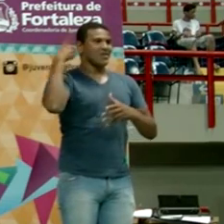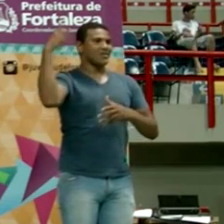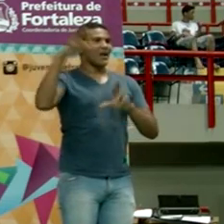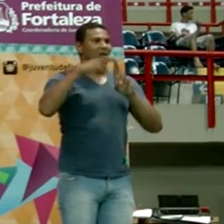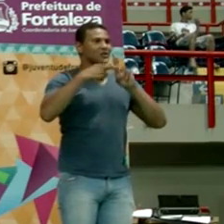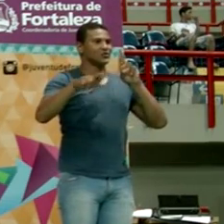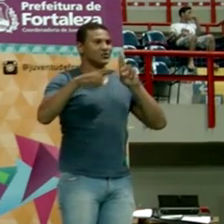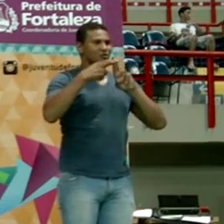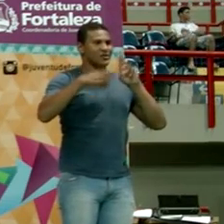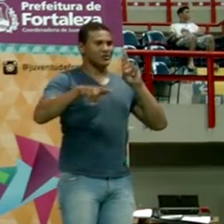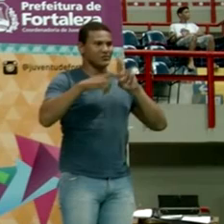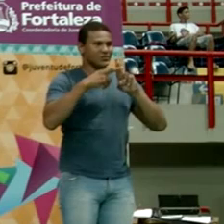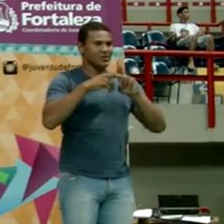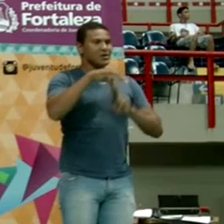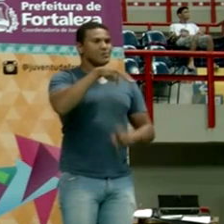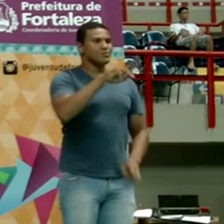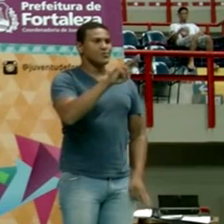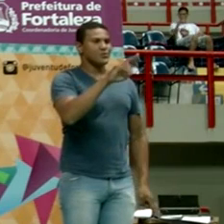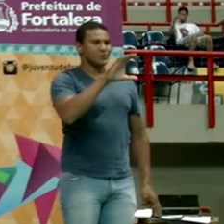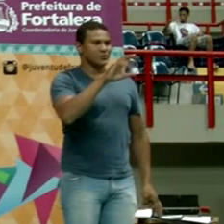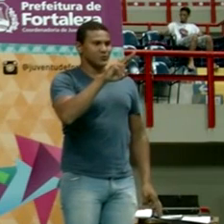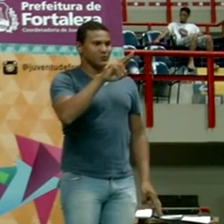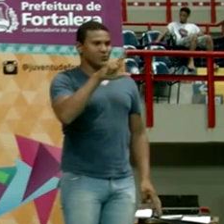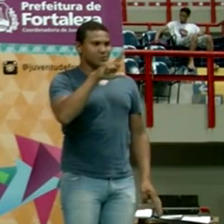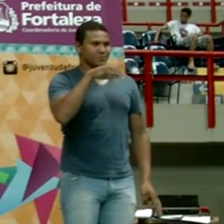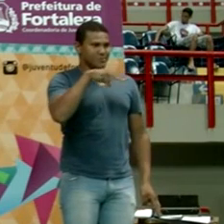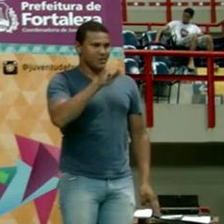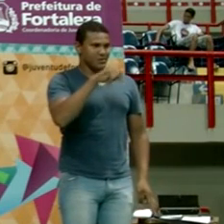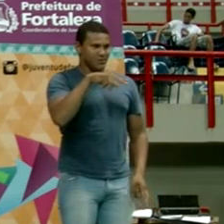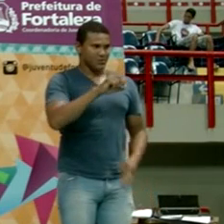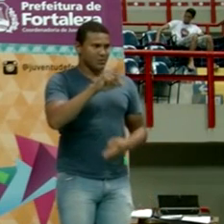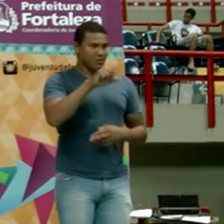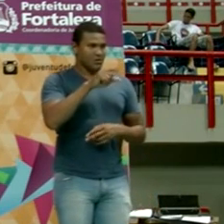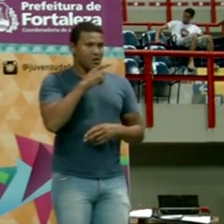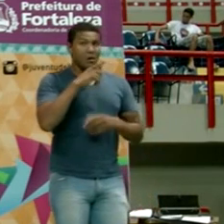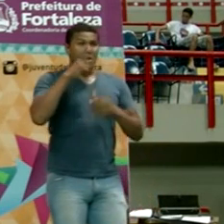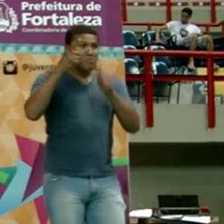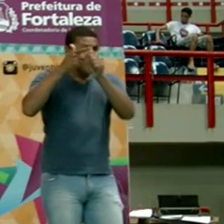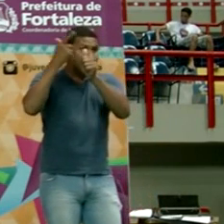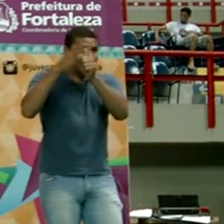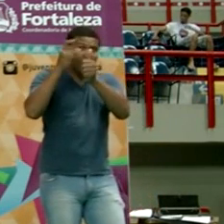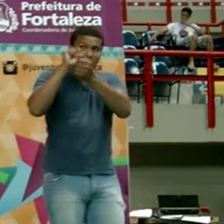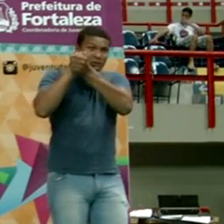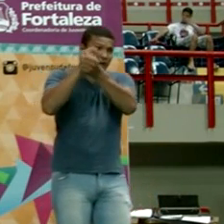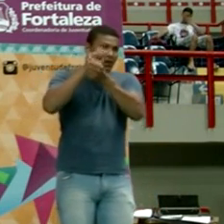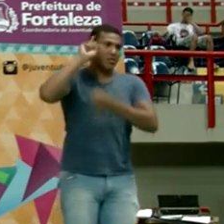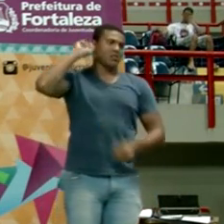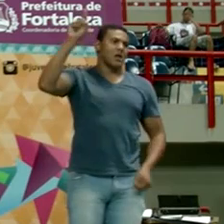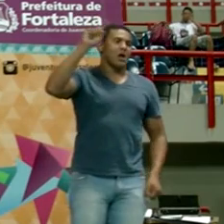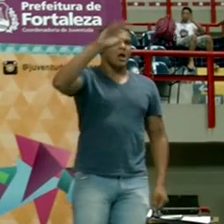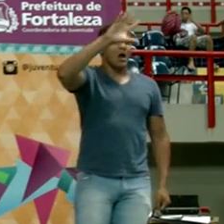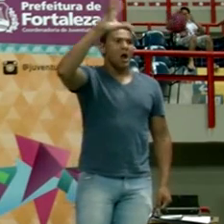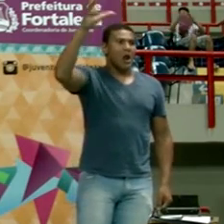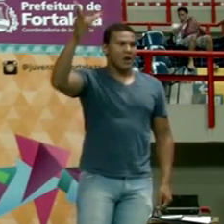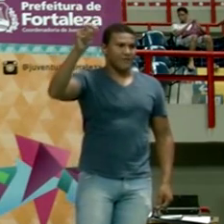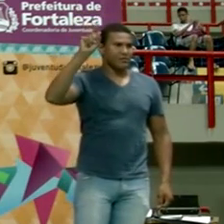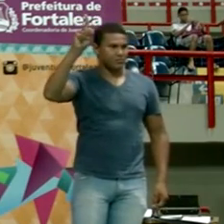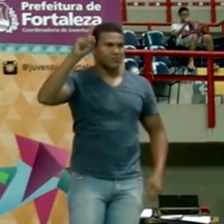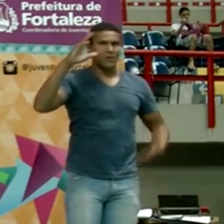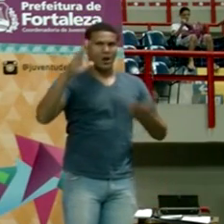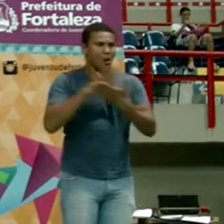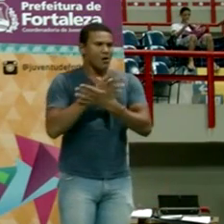lembrar que a escravidão primeiro era na África. As tribos brigavam entre si e